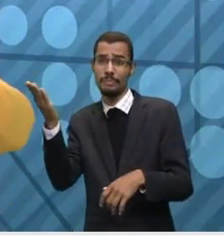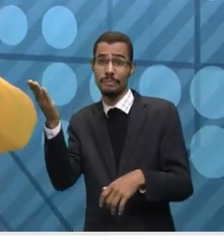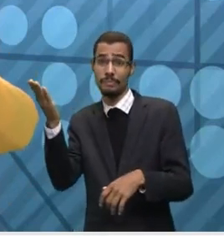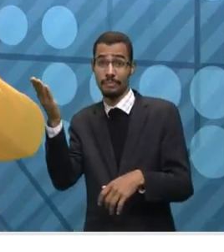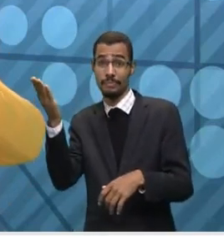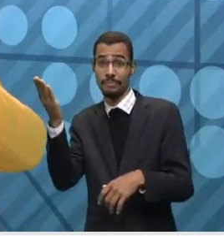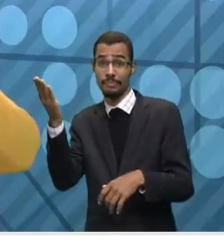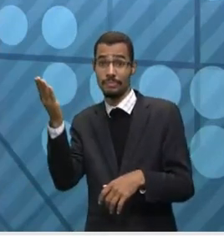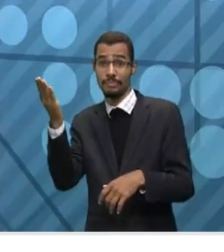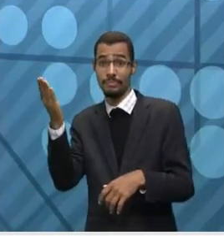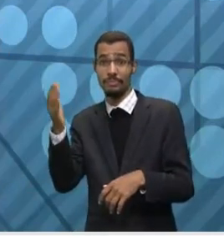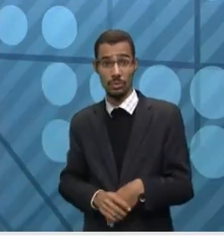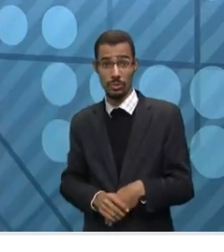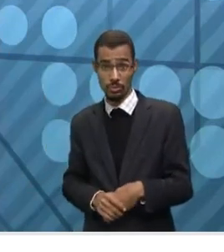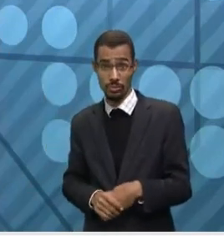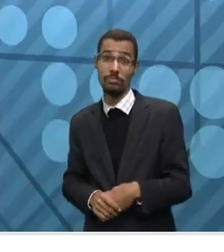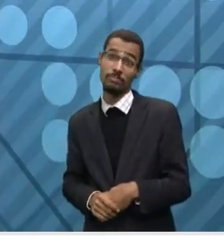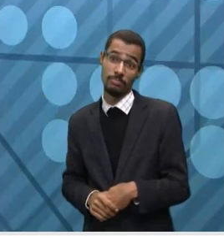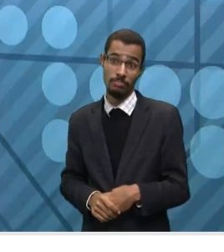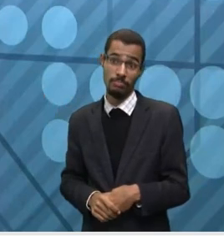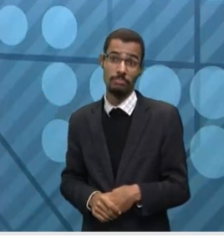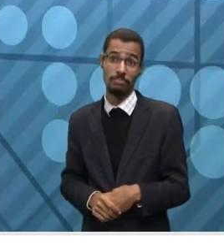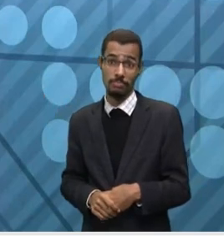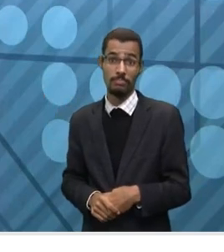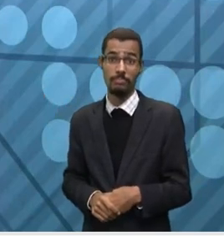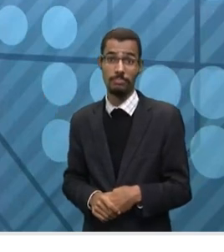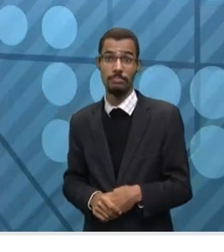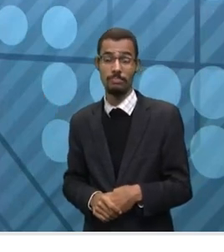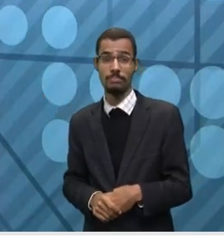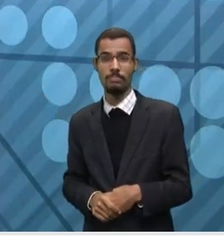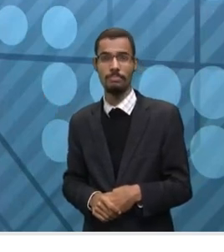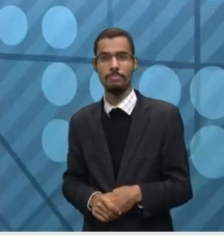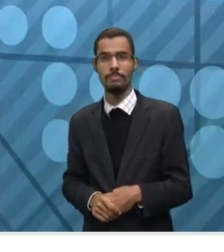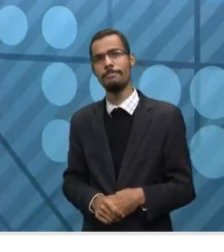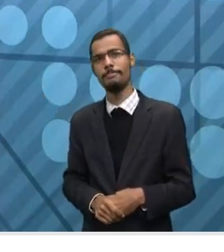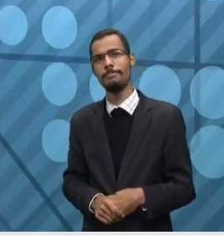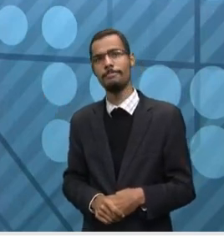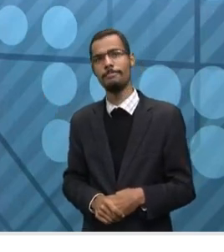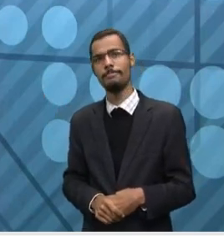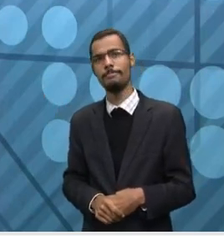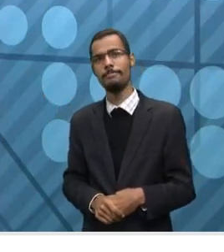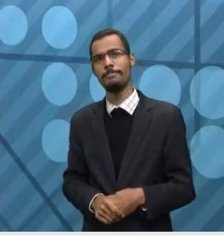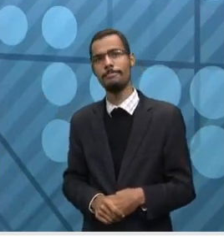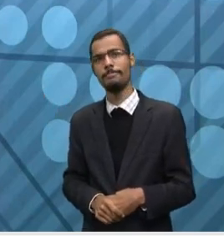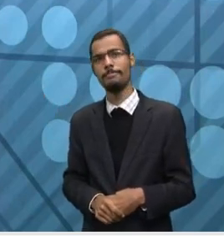escola, casa e estudar, tá? Composto. Locais,